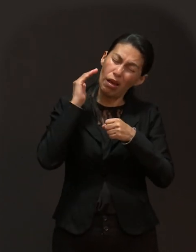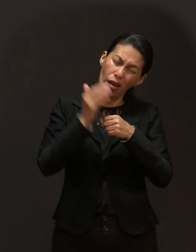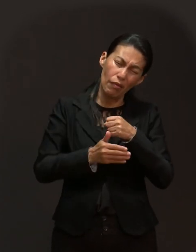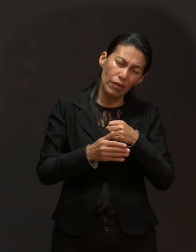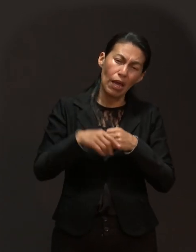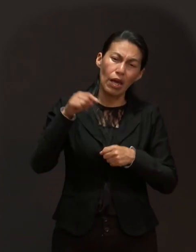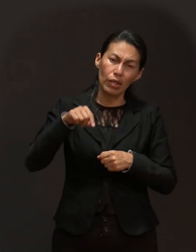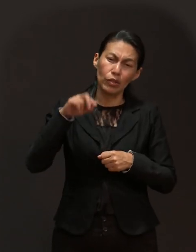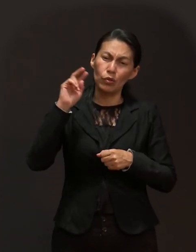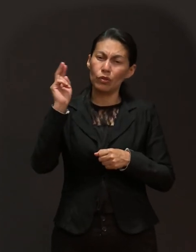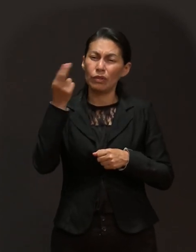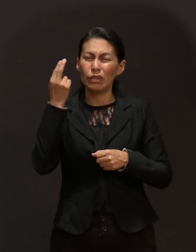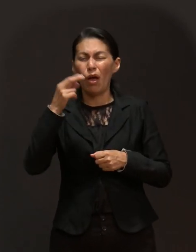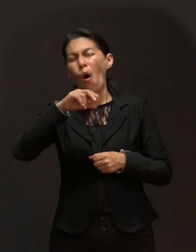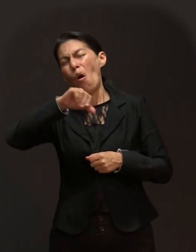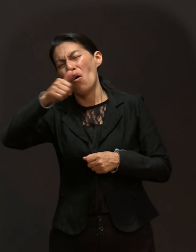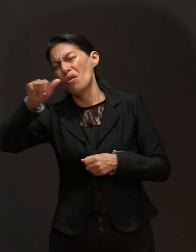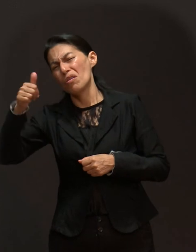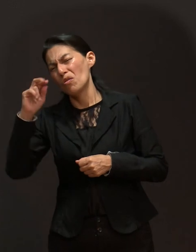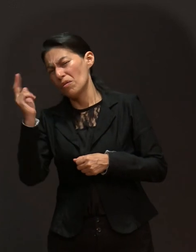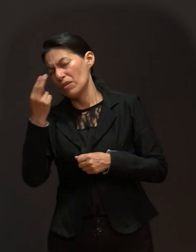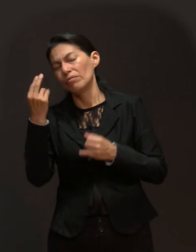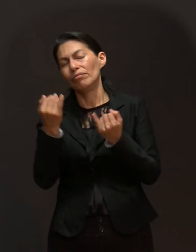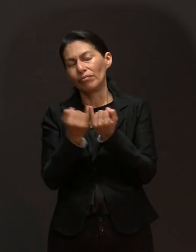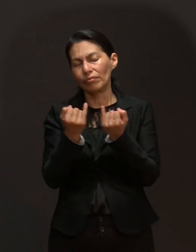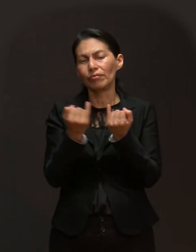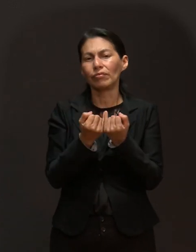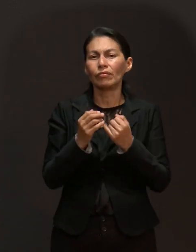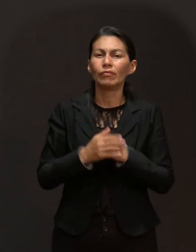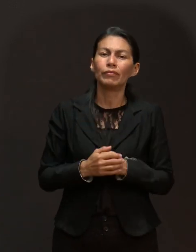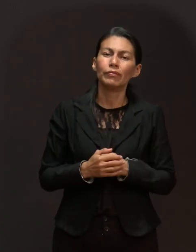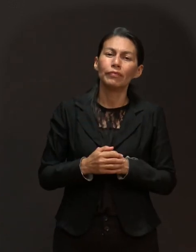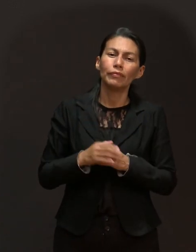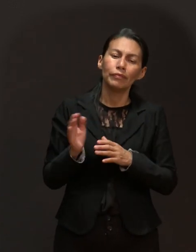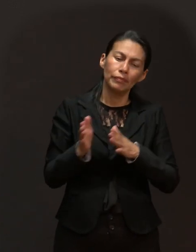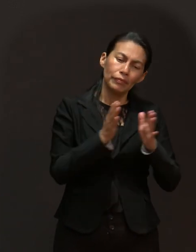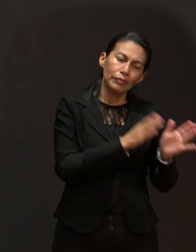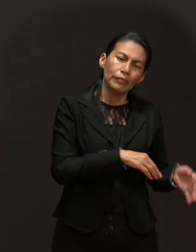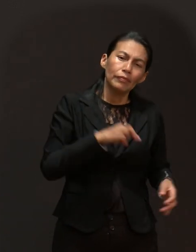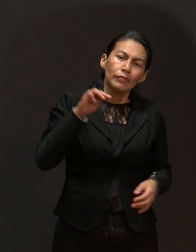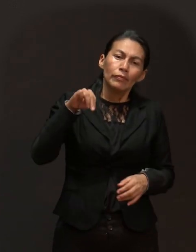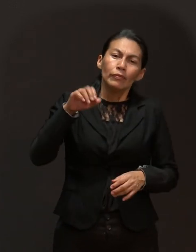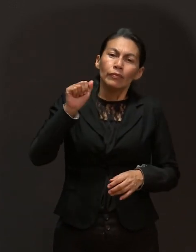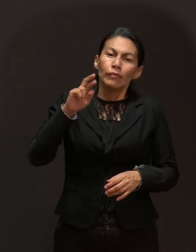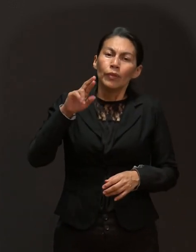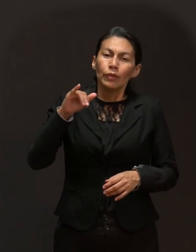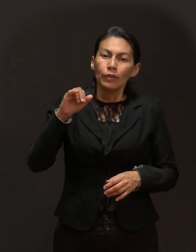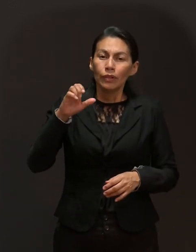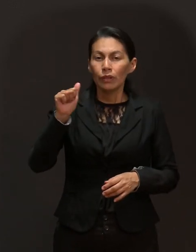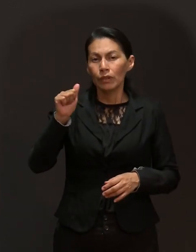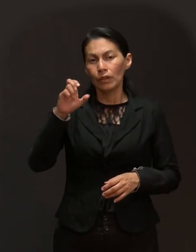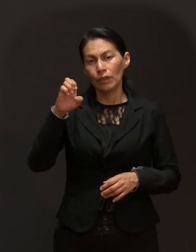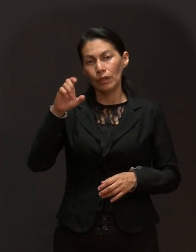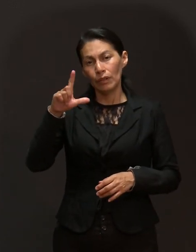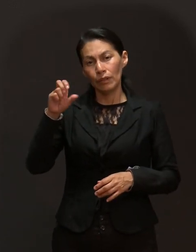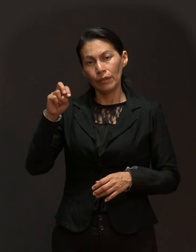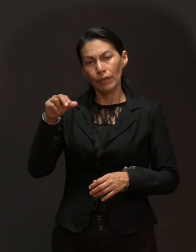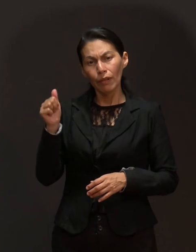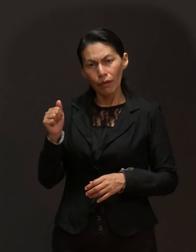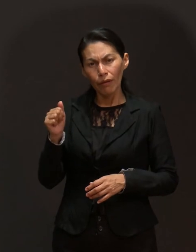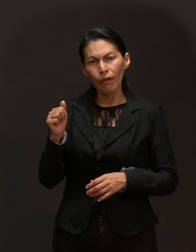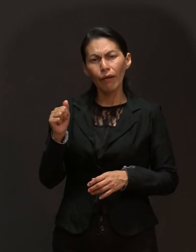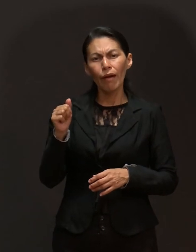final Aquí en esta universidad Y en otras universidades María Elena Enríquez Buenas noches